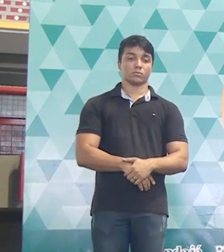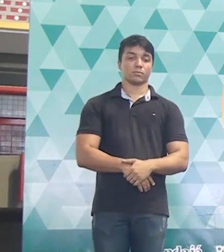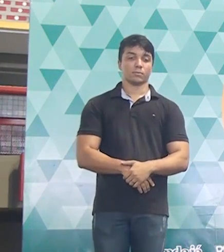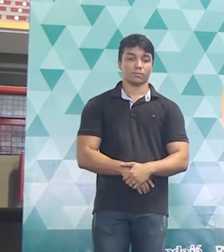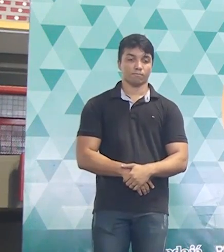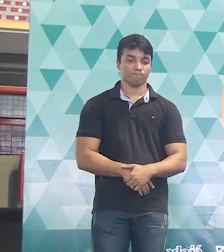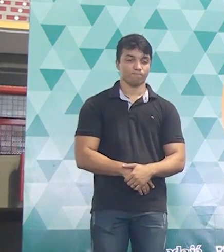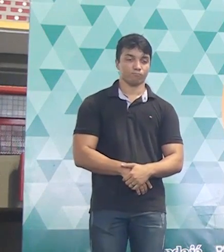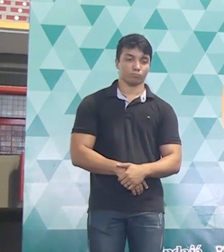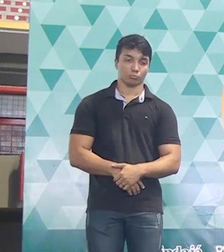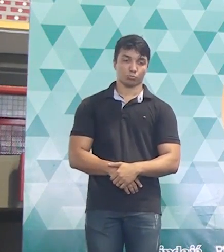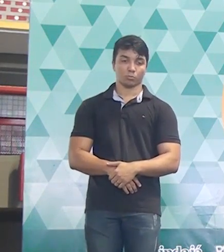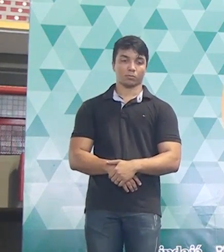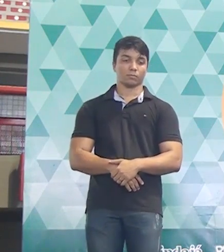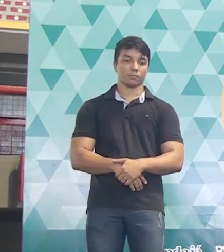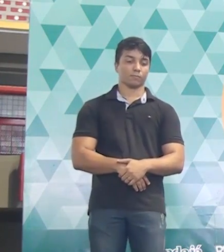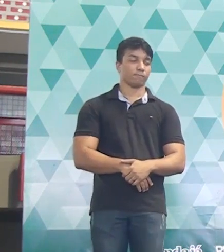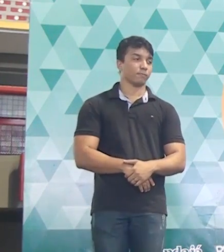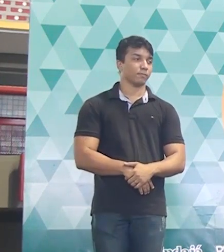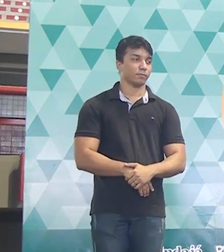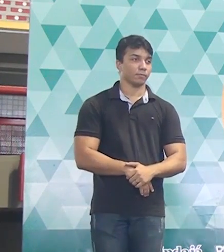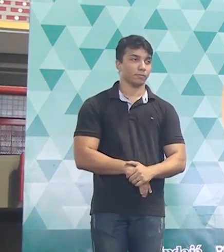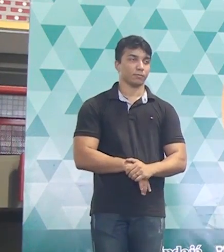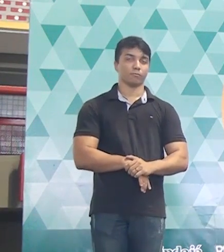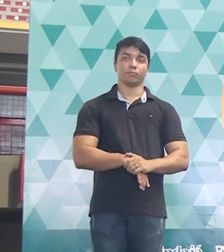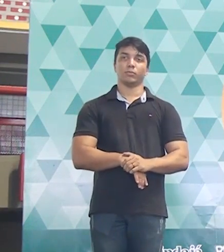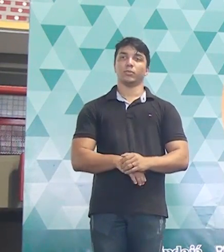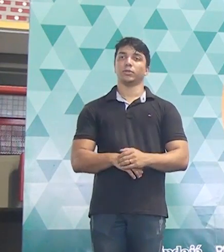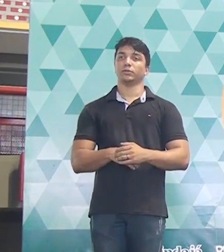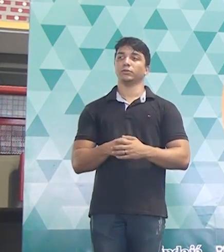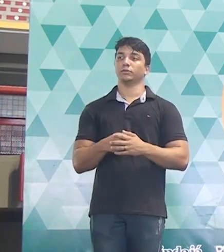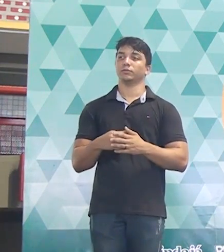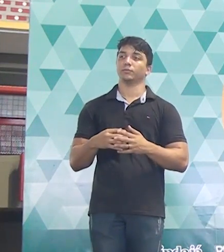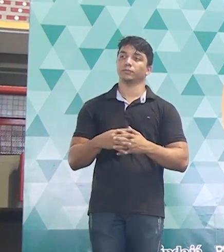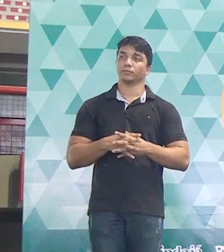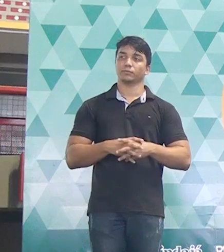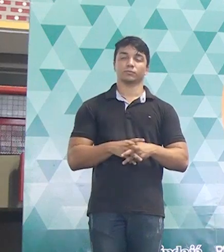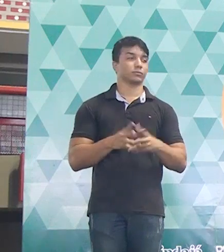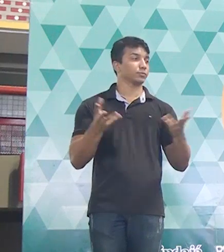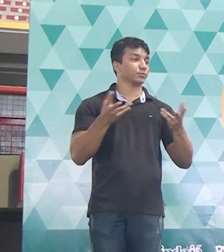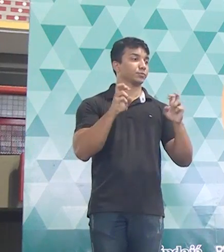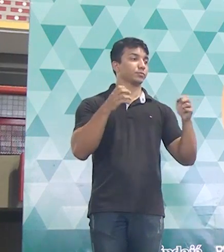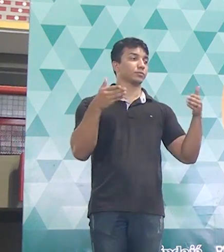falar sobre a segunda função, que é a base.